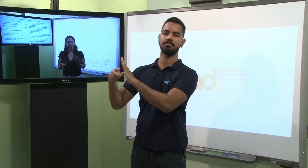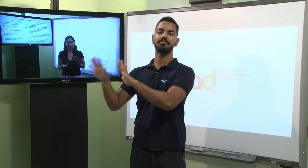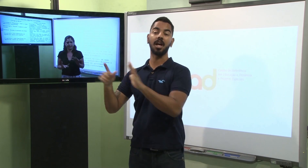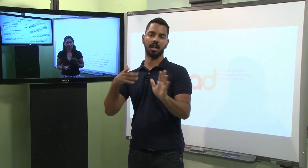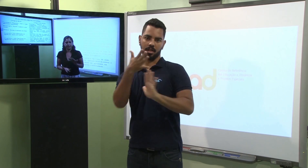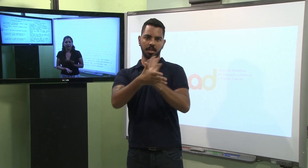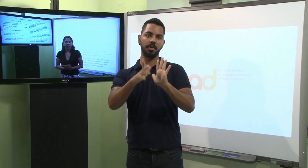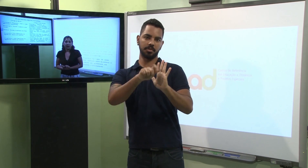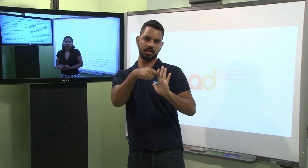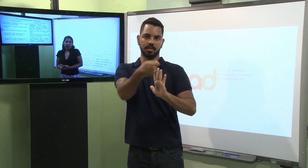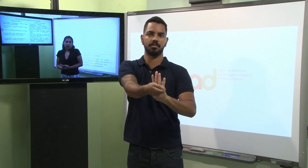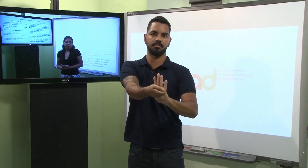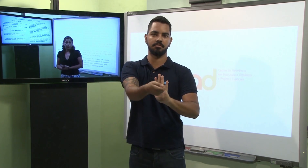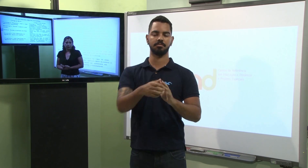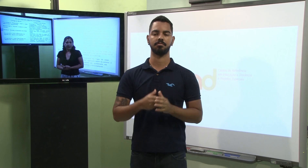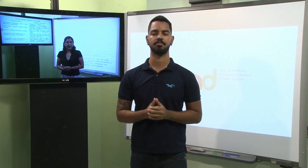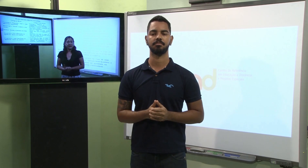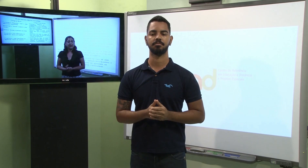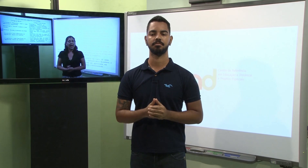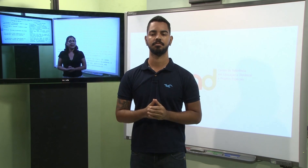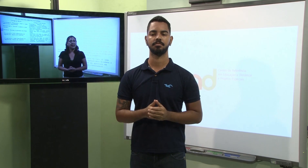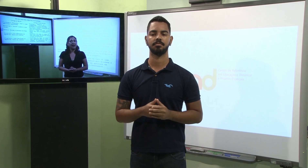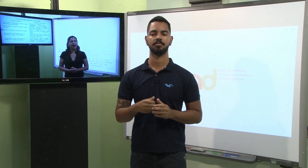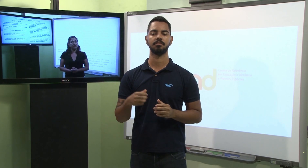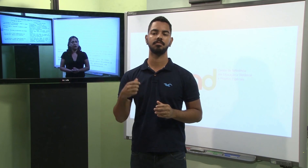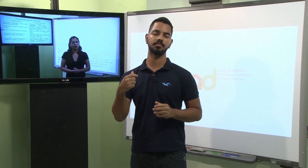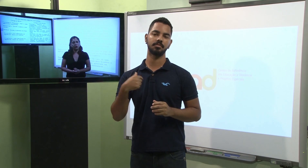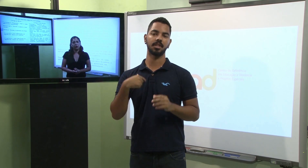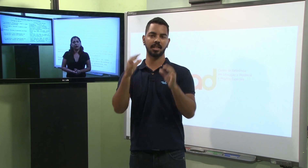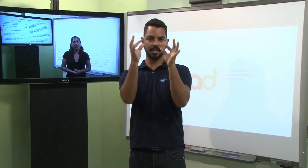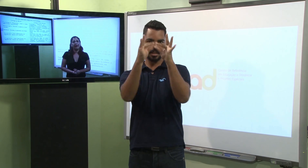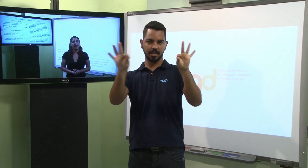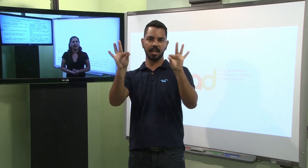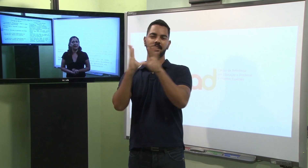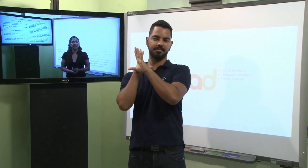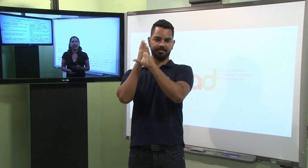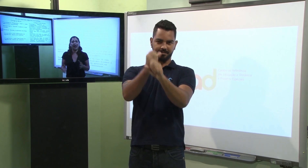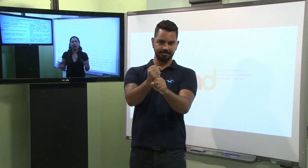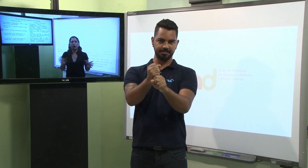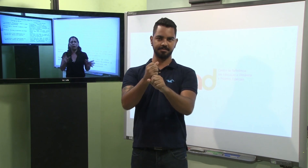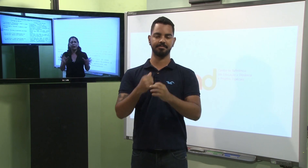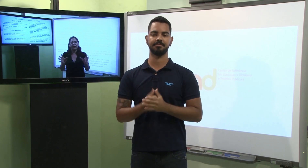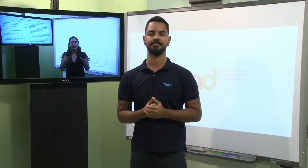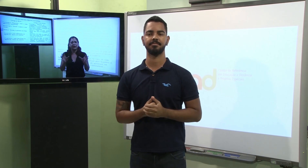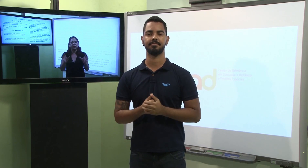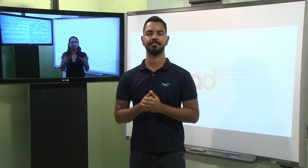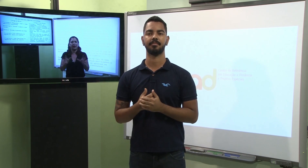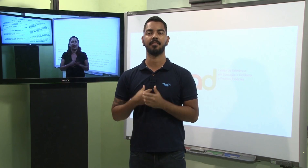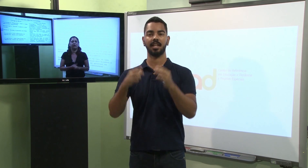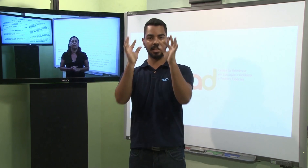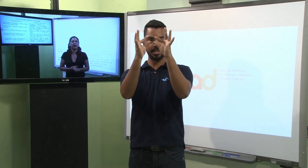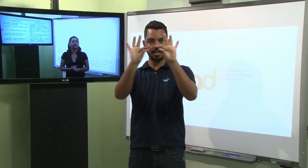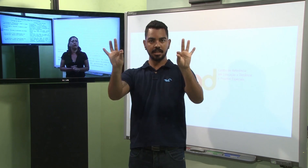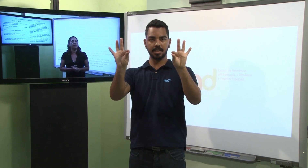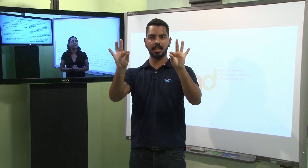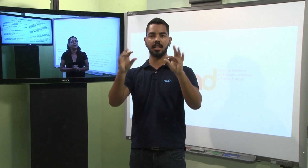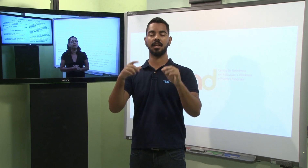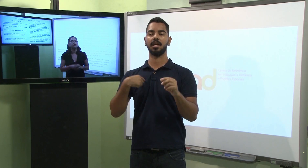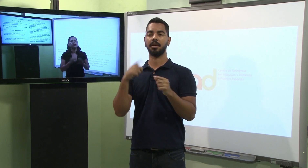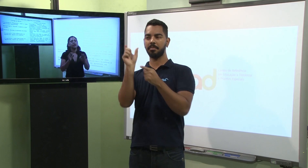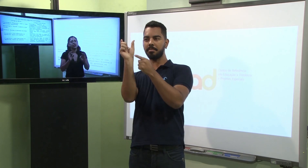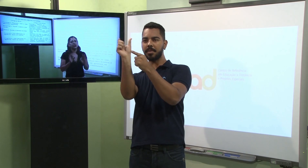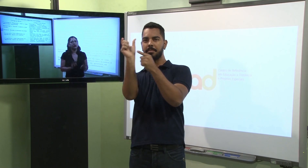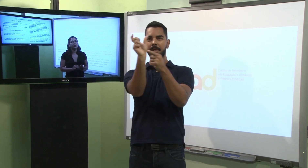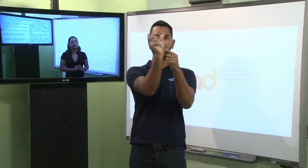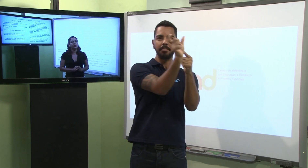a sintaxe. Bom, a sintaxe é a área de estudo que analisa a combinação das palavras para a